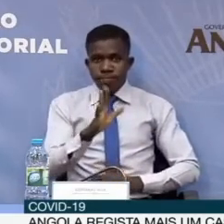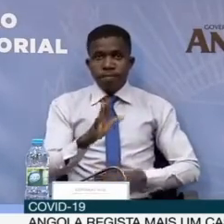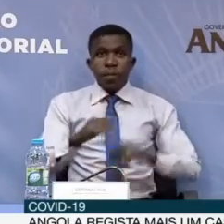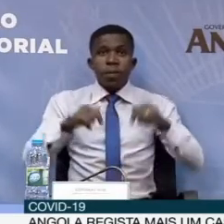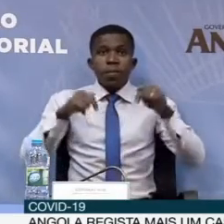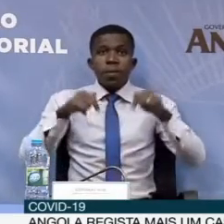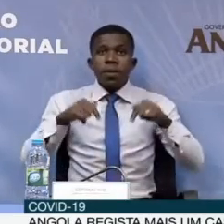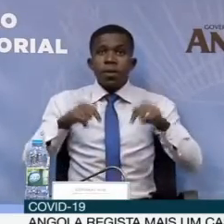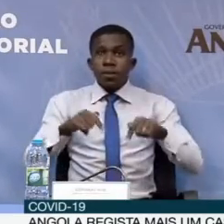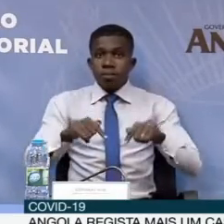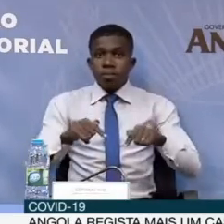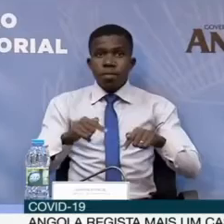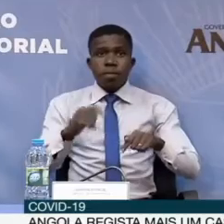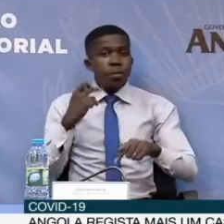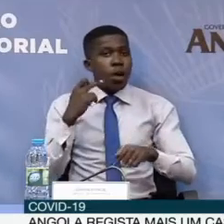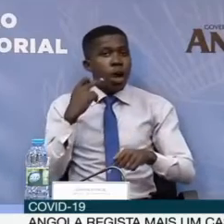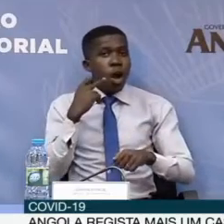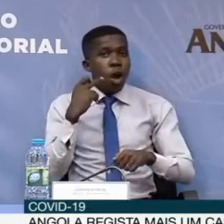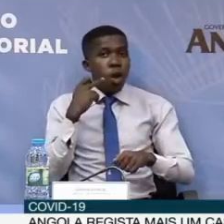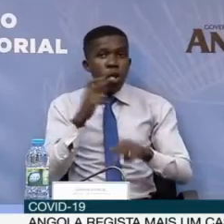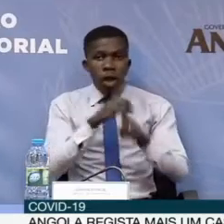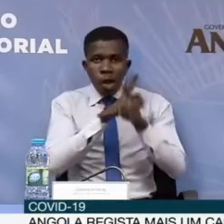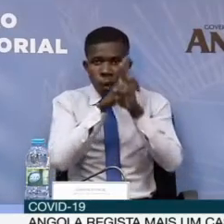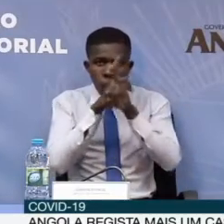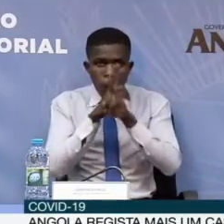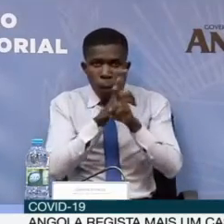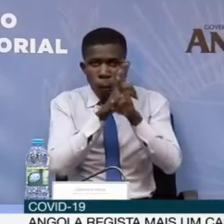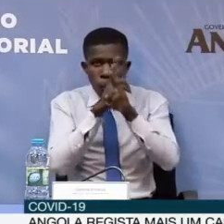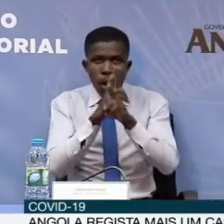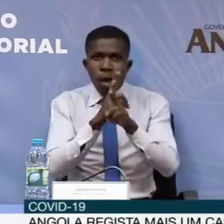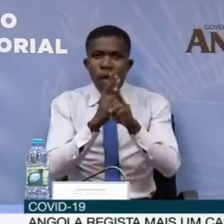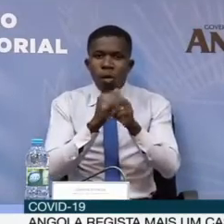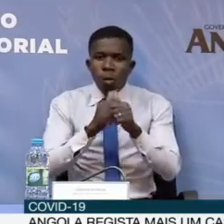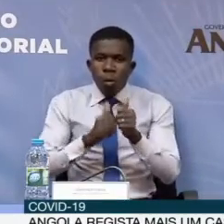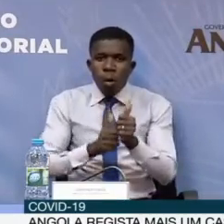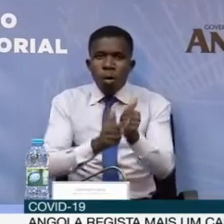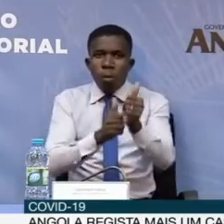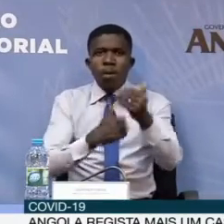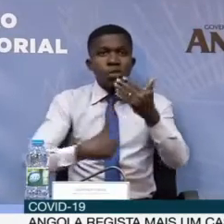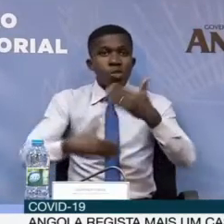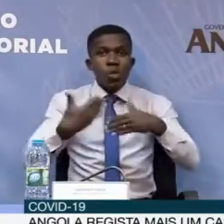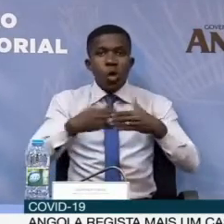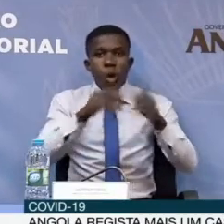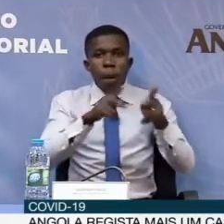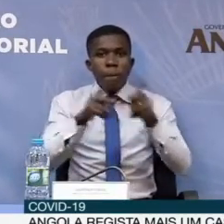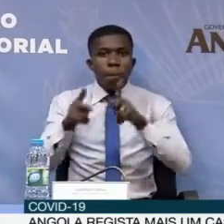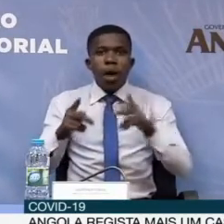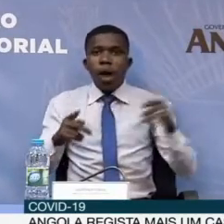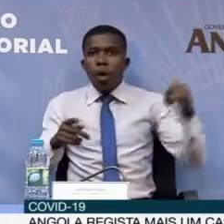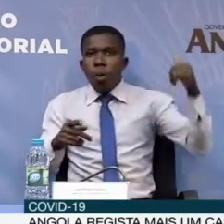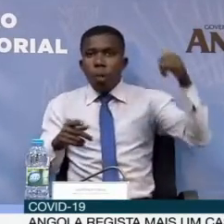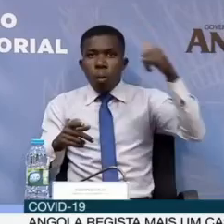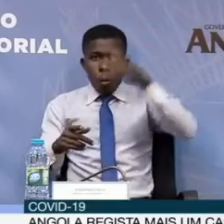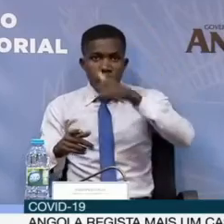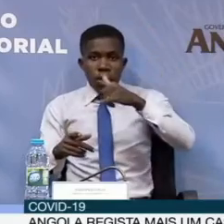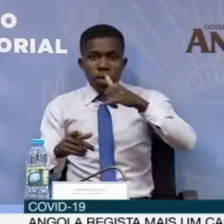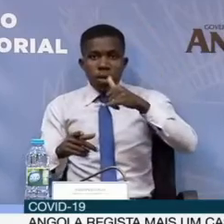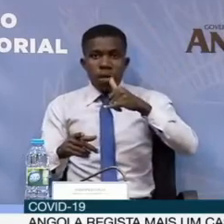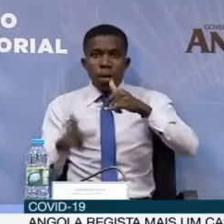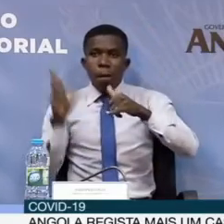nosso sistema continua a controlar todos os indivíduos que vêm de países com